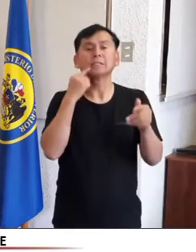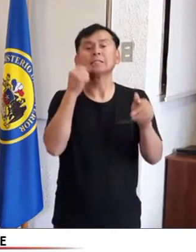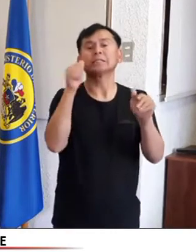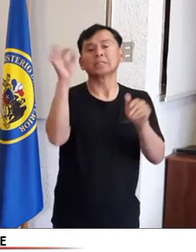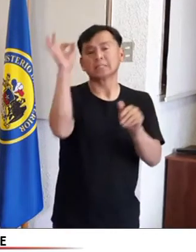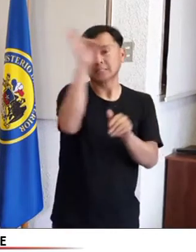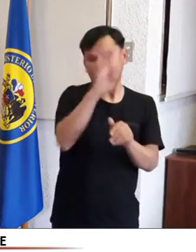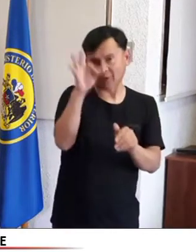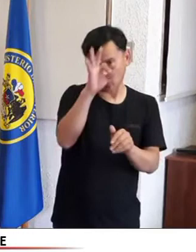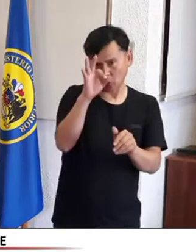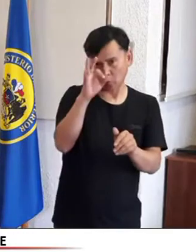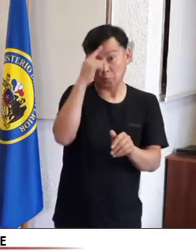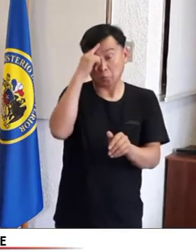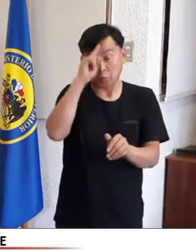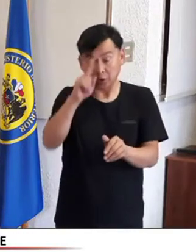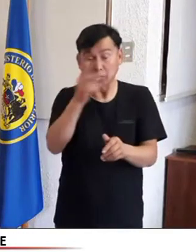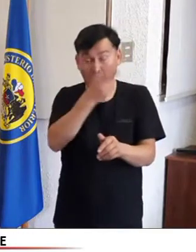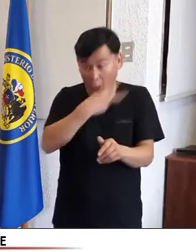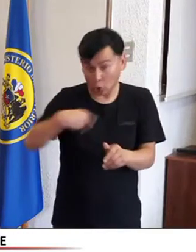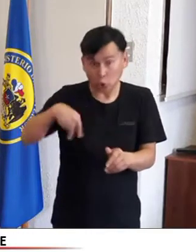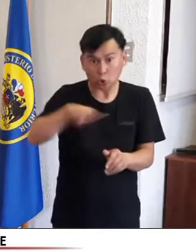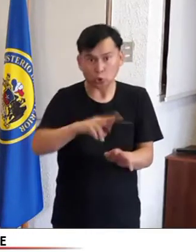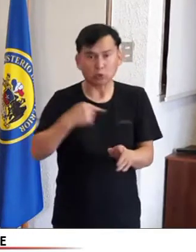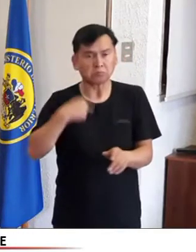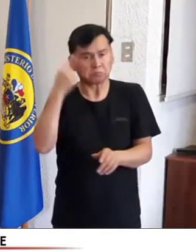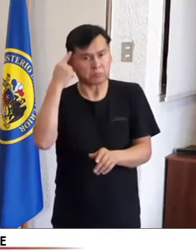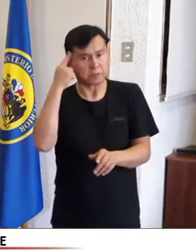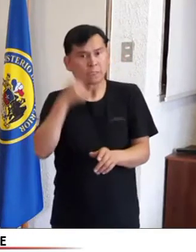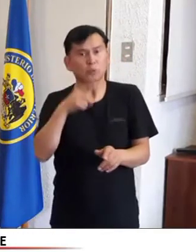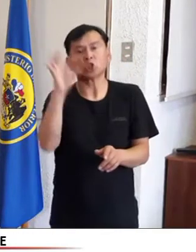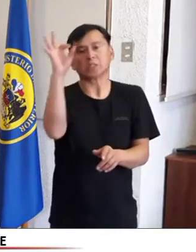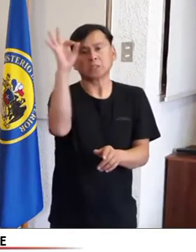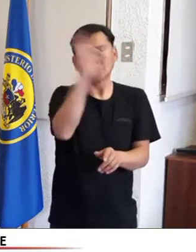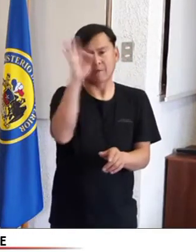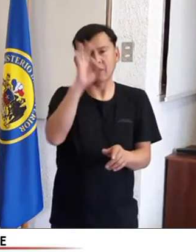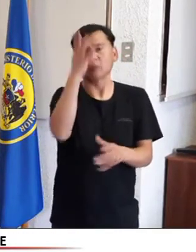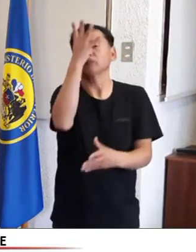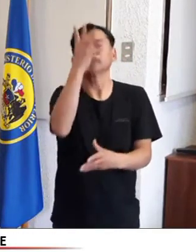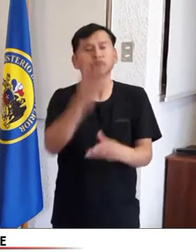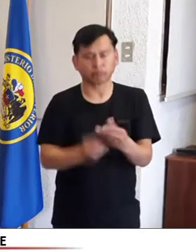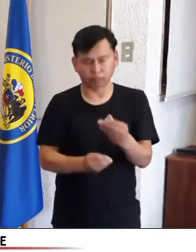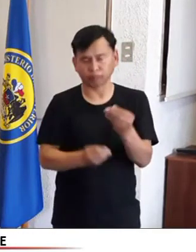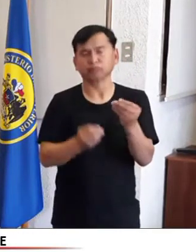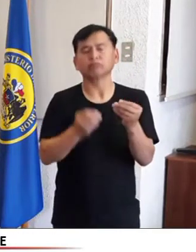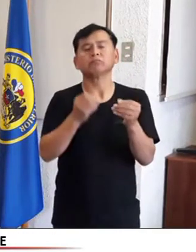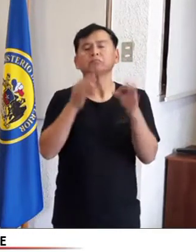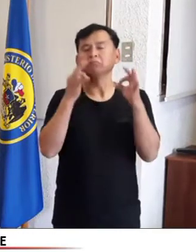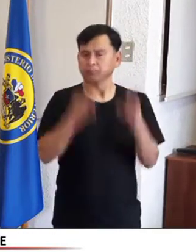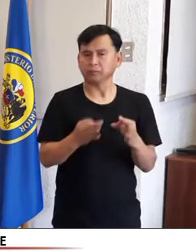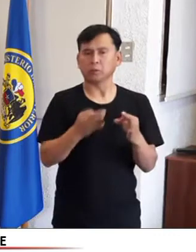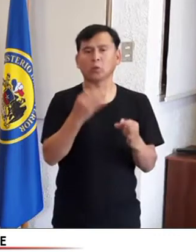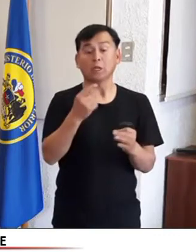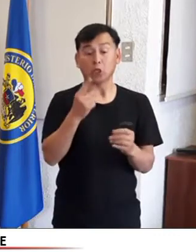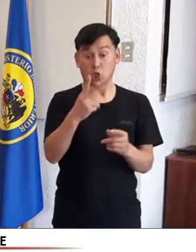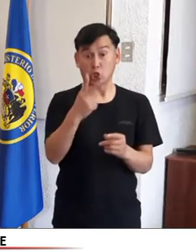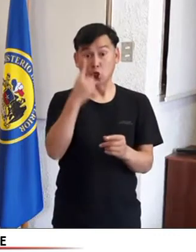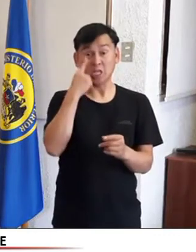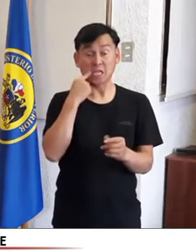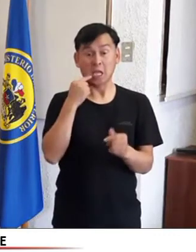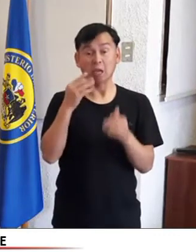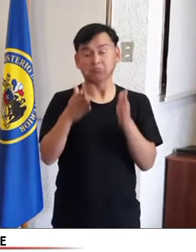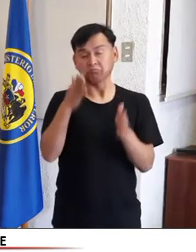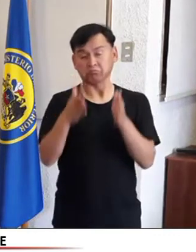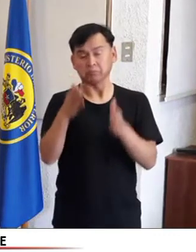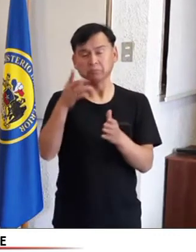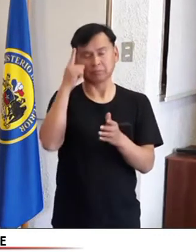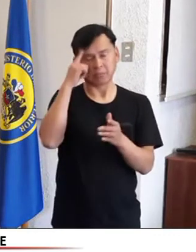día sábado. Por lo tanto, para nosotros, el día sábado termina formalmente y estos dos días que tenemos de diferencia